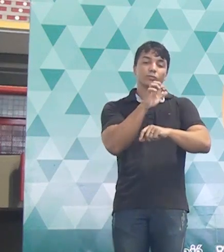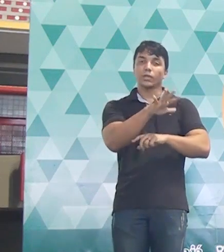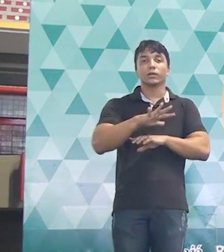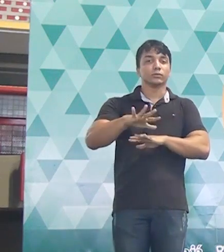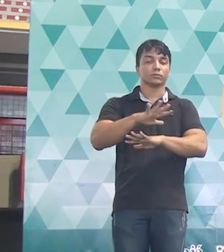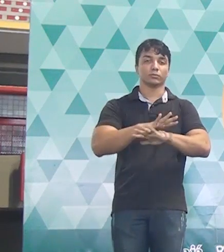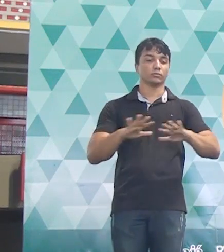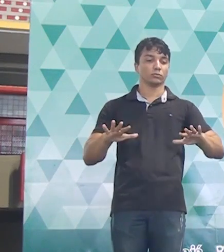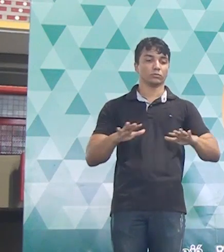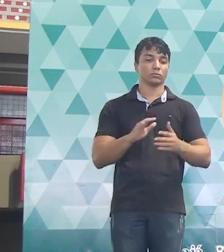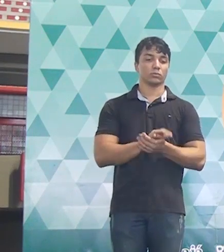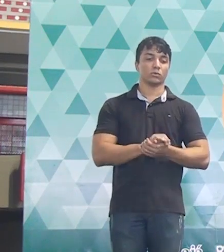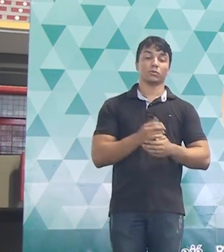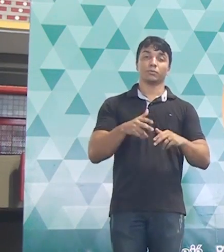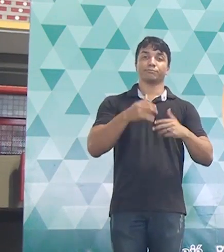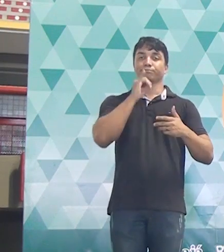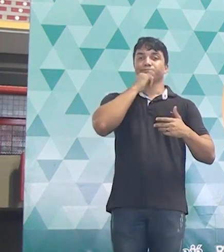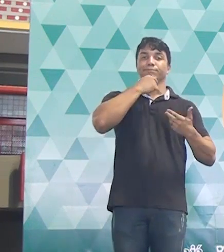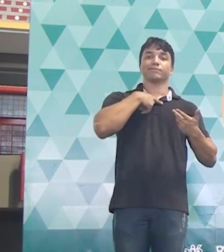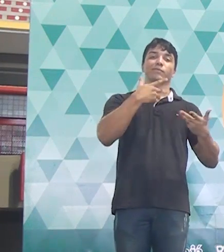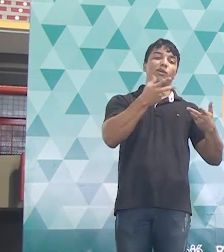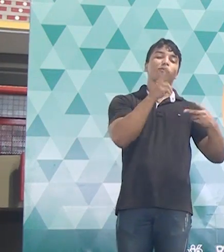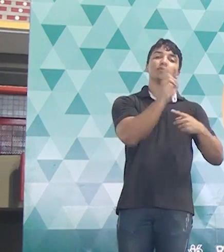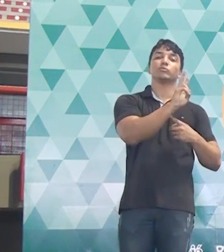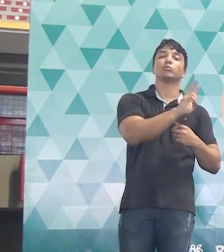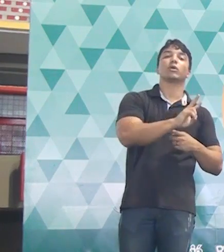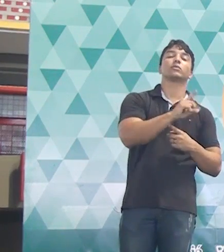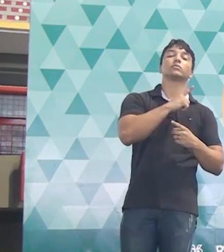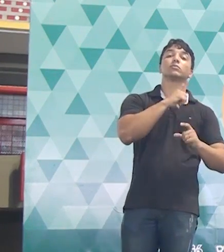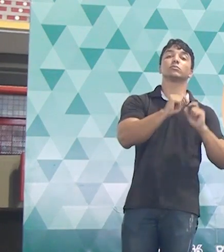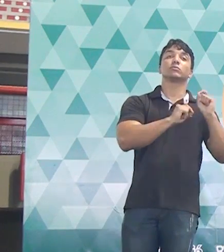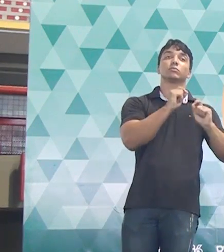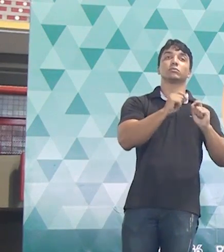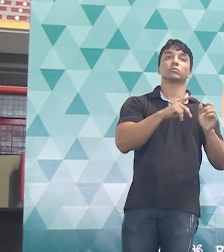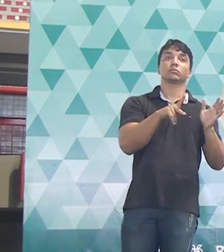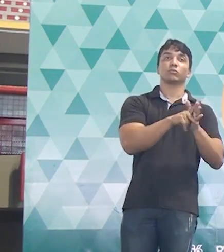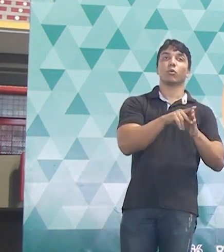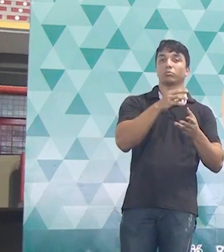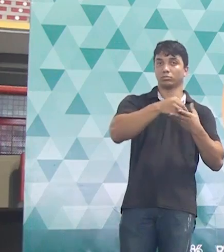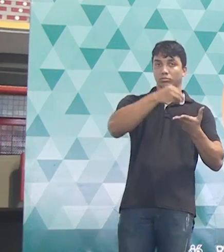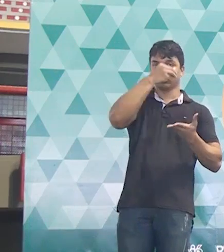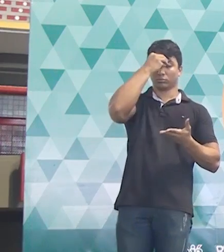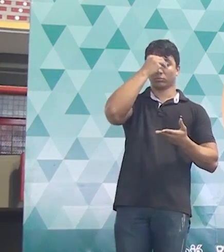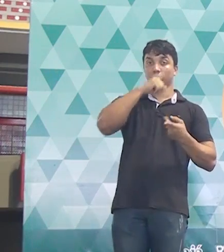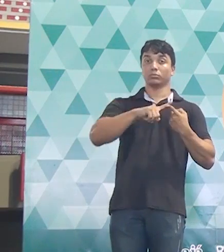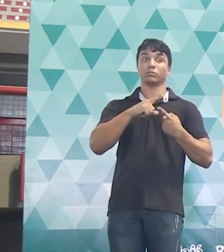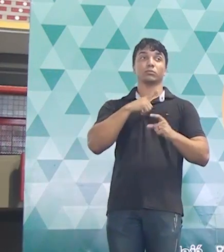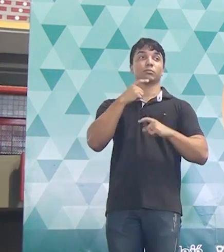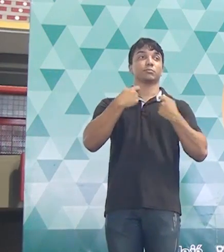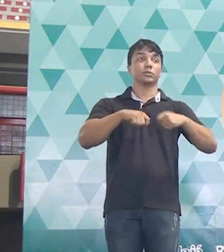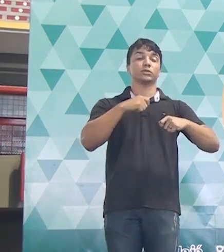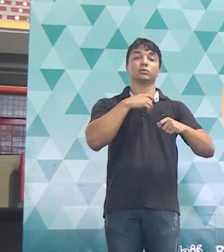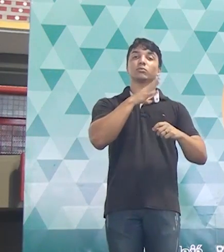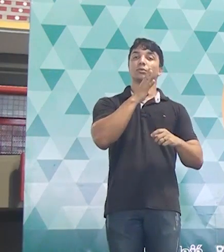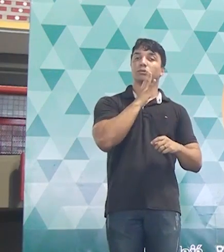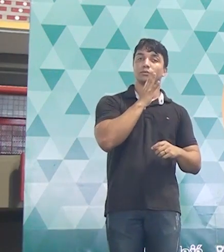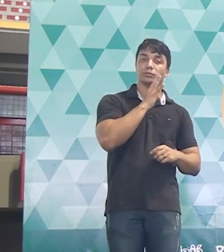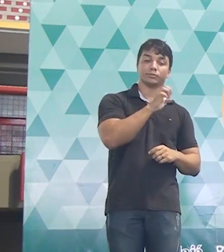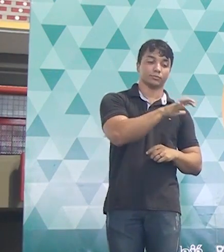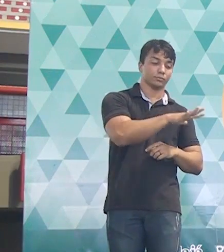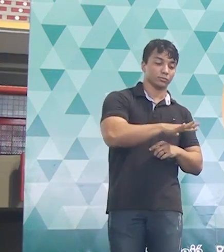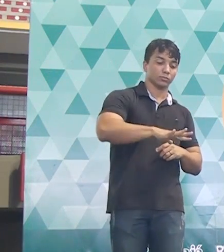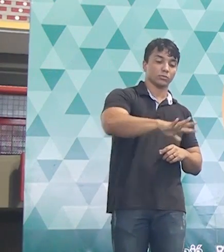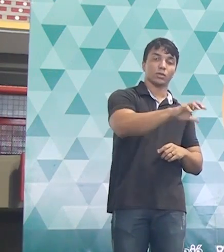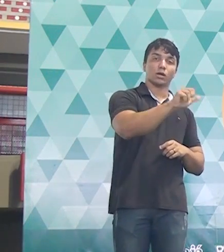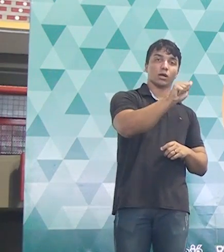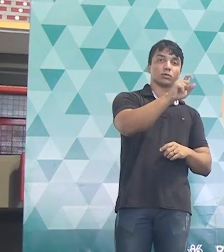ácido. Infelizmente, os vestibulares também vão cobrar da gente o ponto de vista teórico. A gente vai ter que saber também o que é